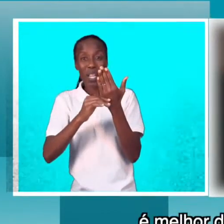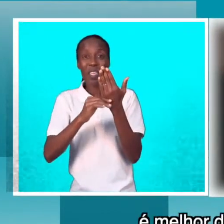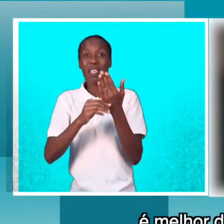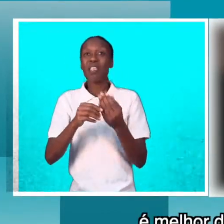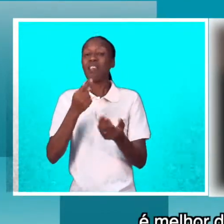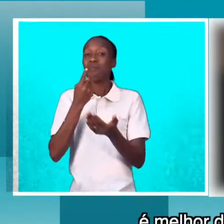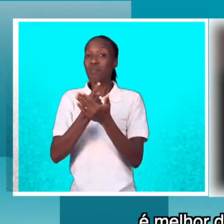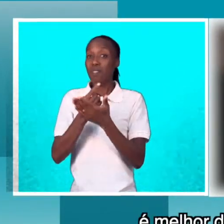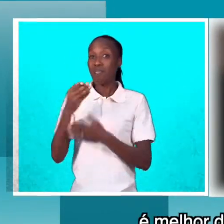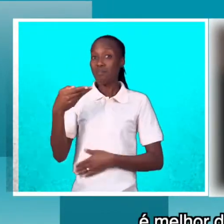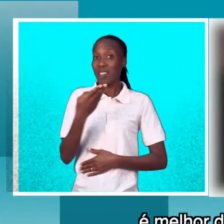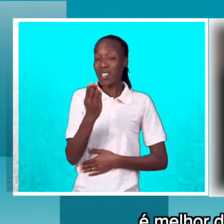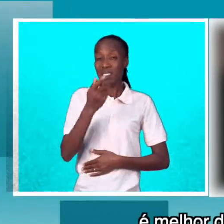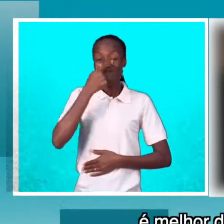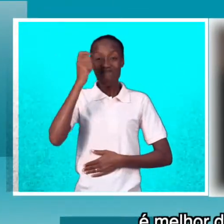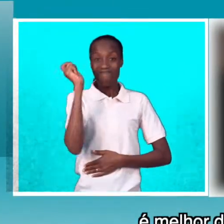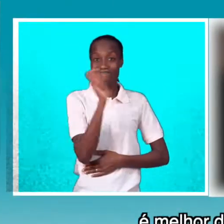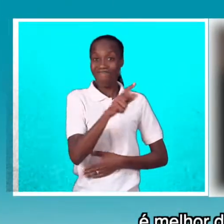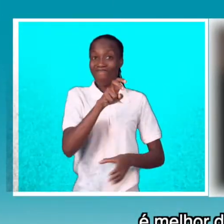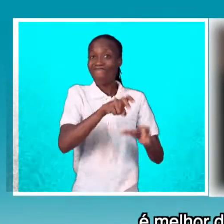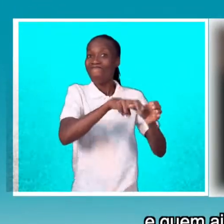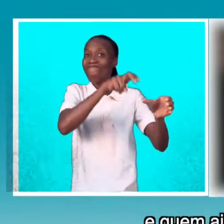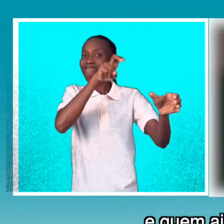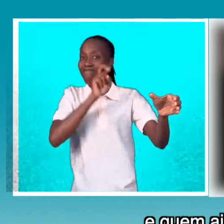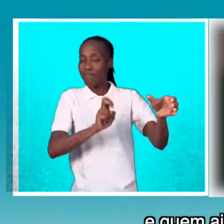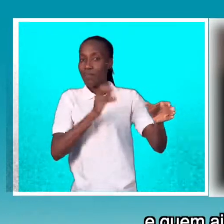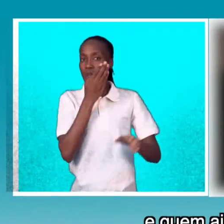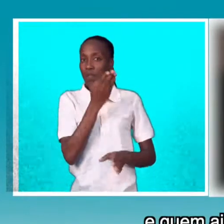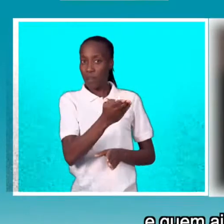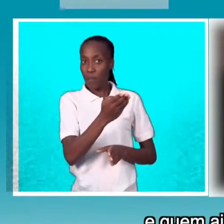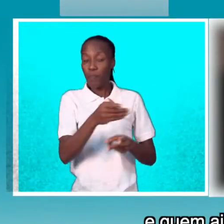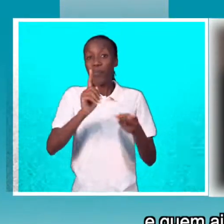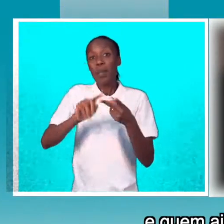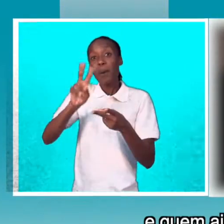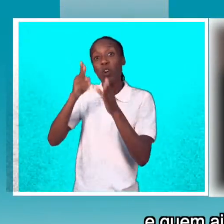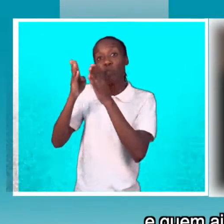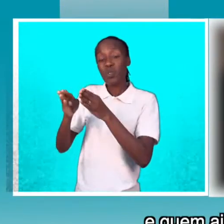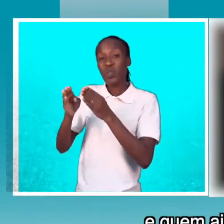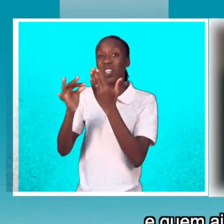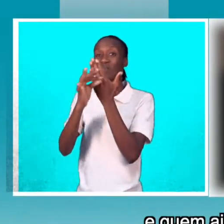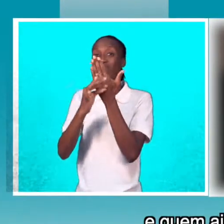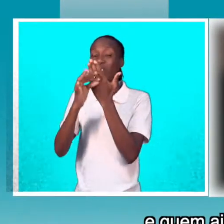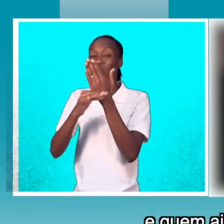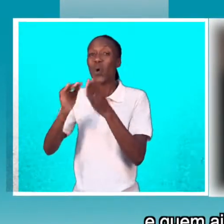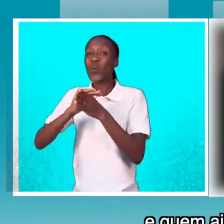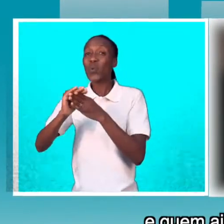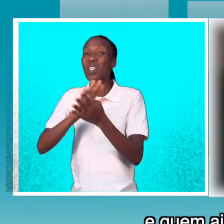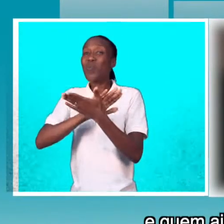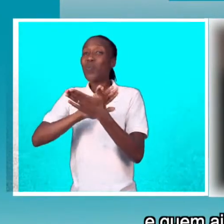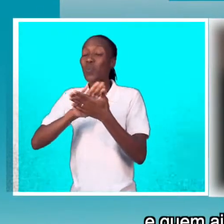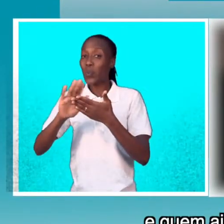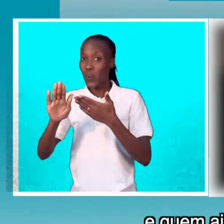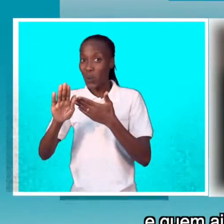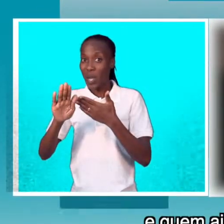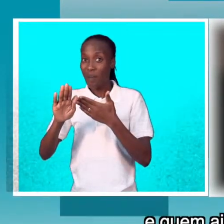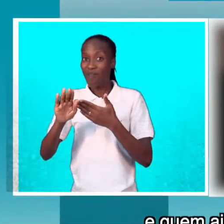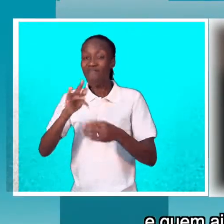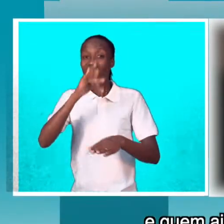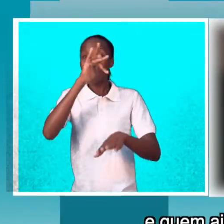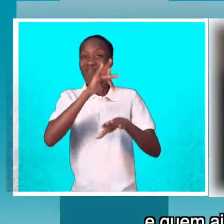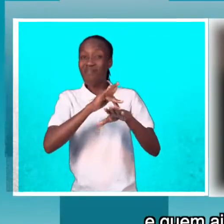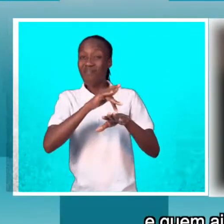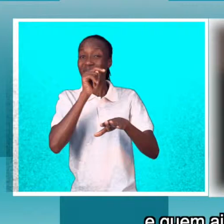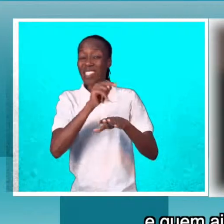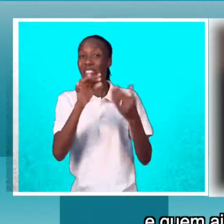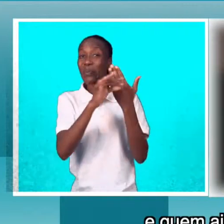melhor deixar, ainda mais cedo. Porque, e para quem ainda não consumiu, é melhor